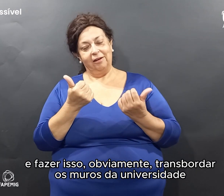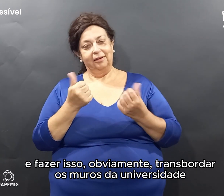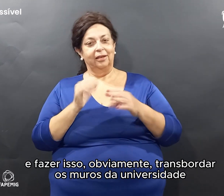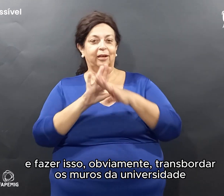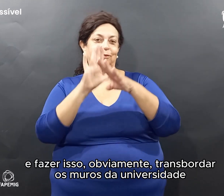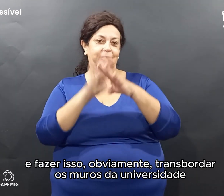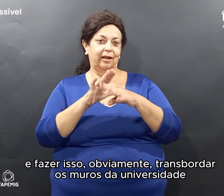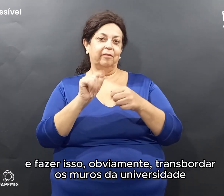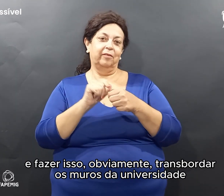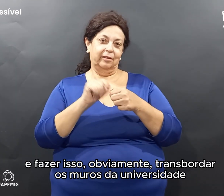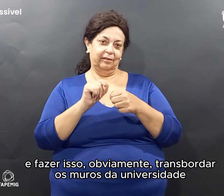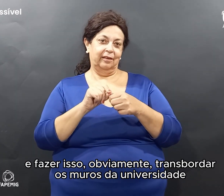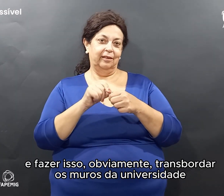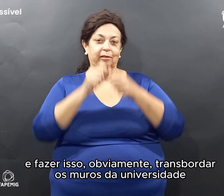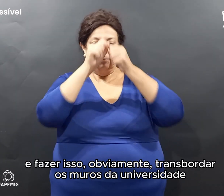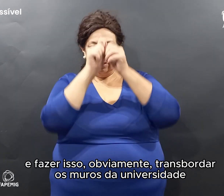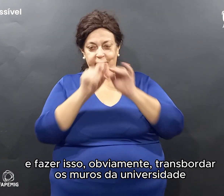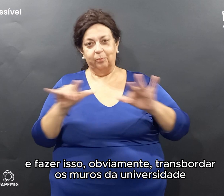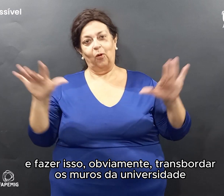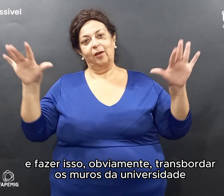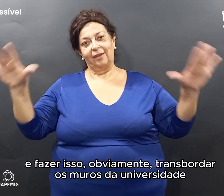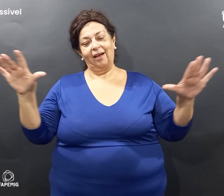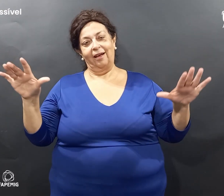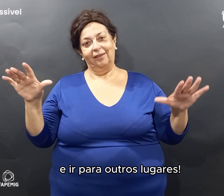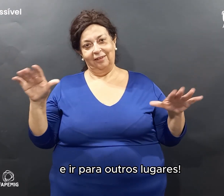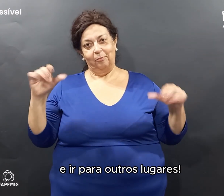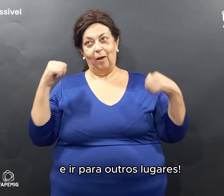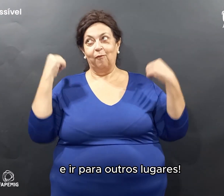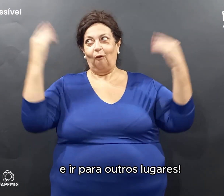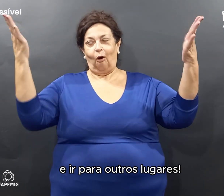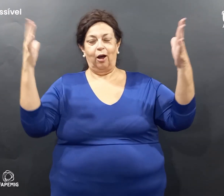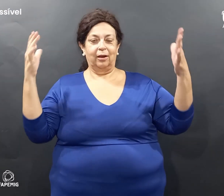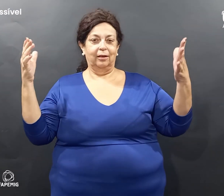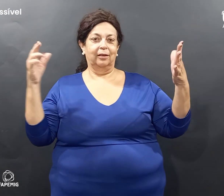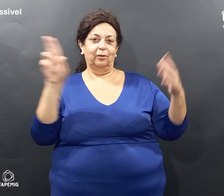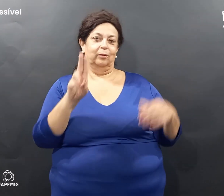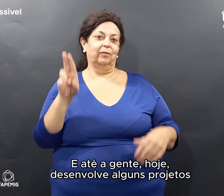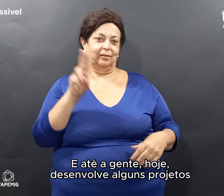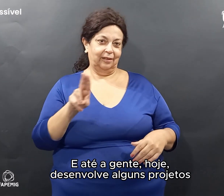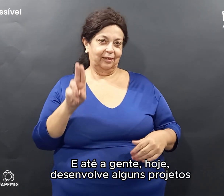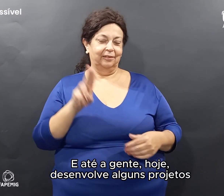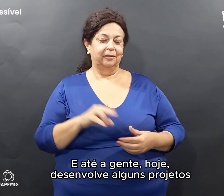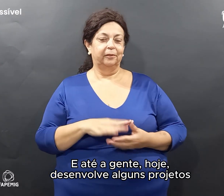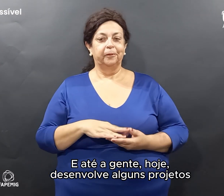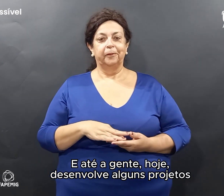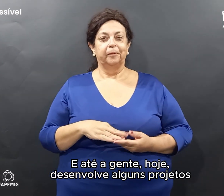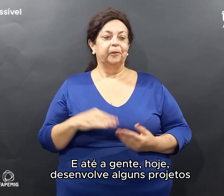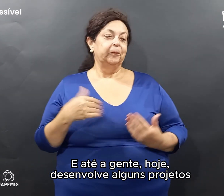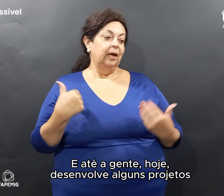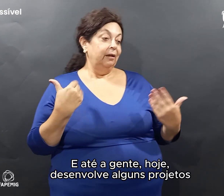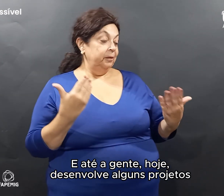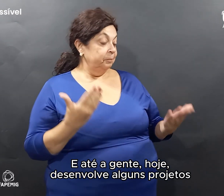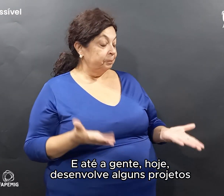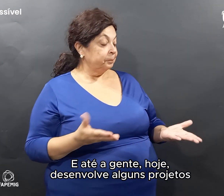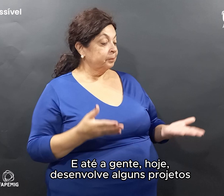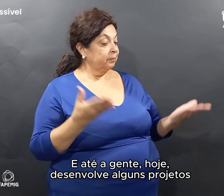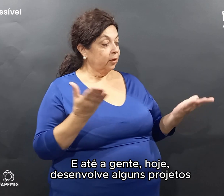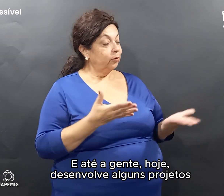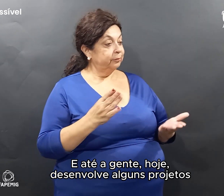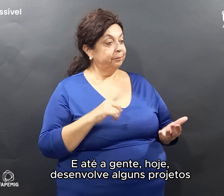isso, obviamente, transbordar aí os muros da universidade e ir para outros lugares. Até a gente, hoje a gente desenvolve